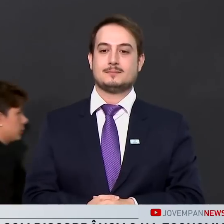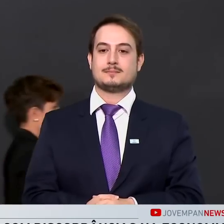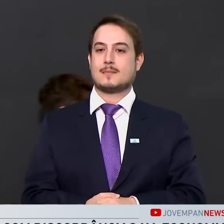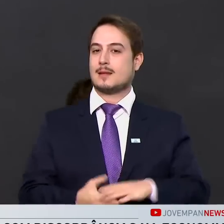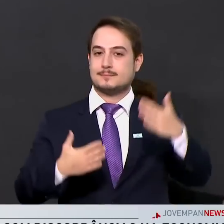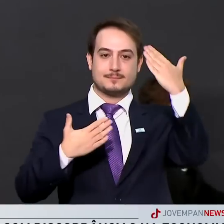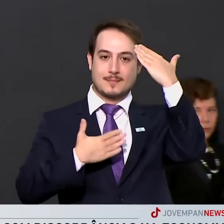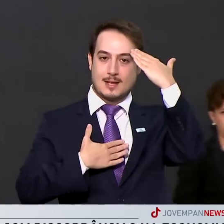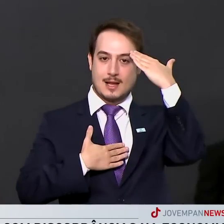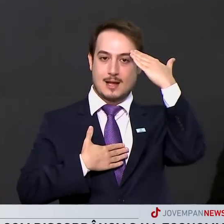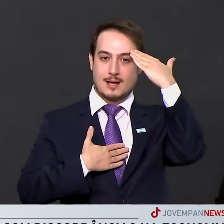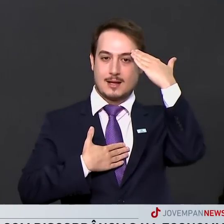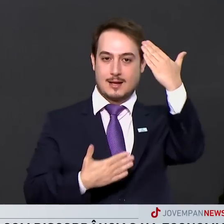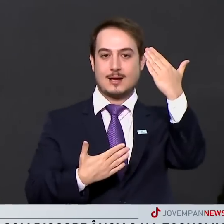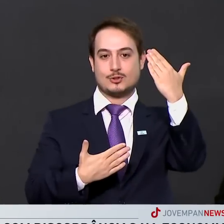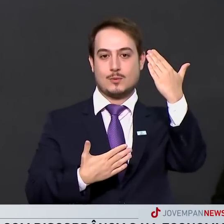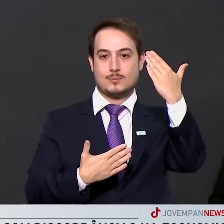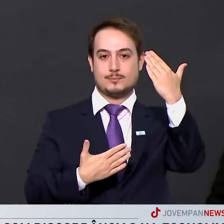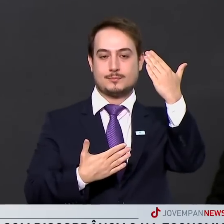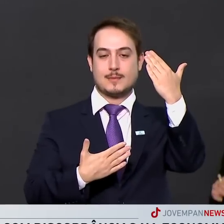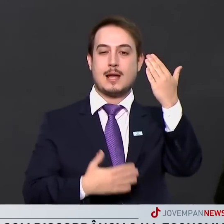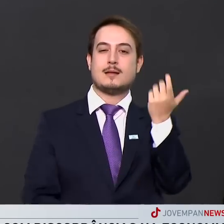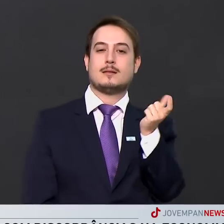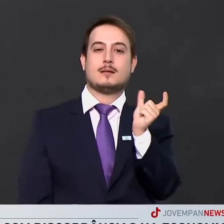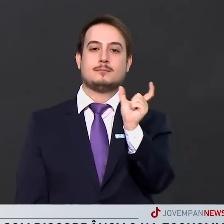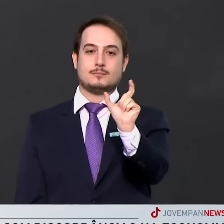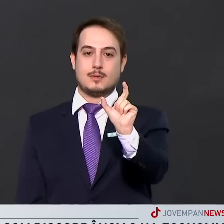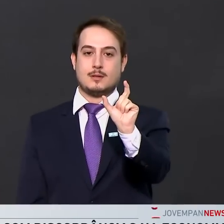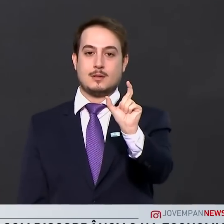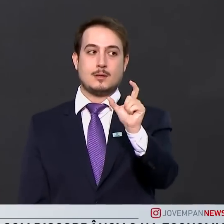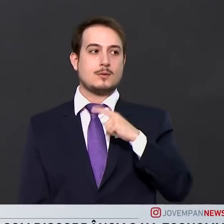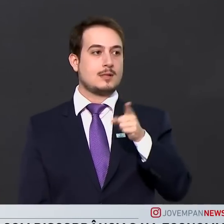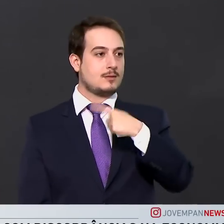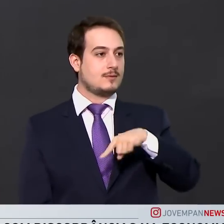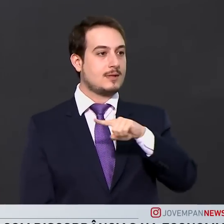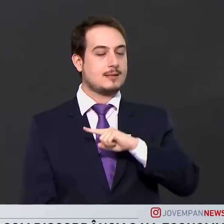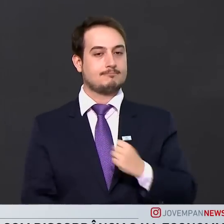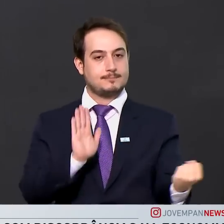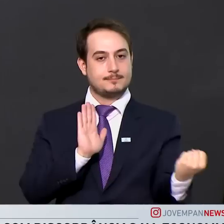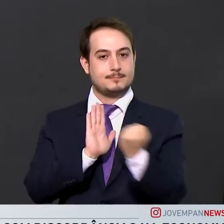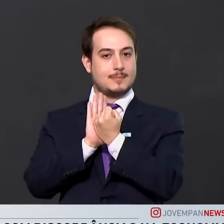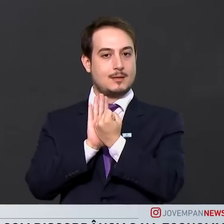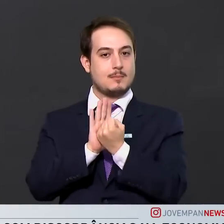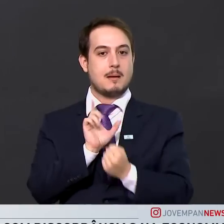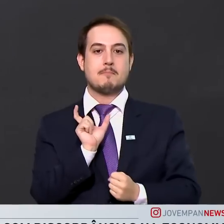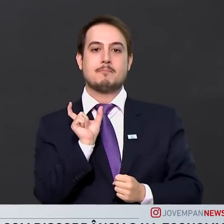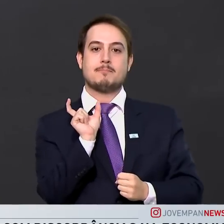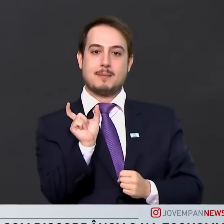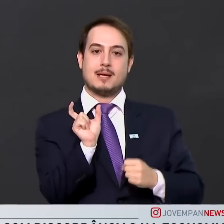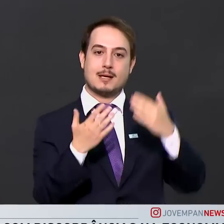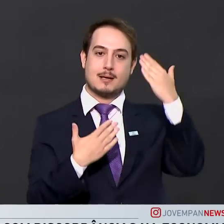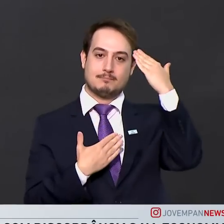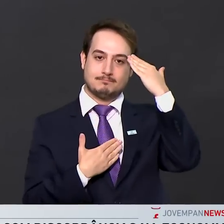Gratidão. Esta é a palavra que eu gostaria que ficasse registrado como a primeira,